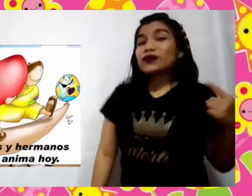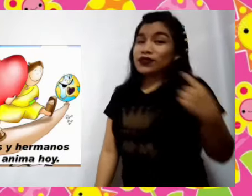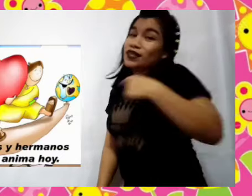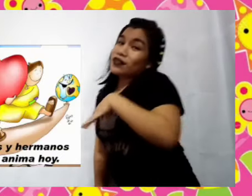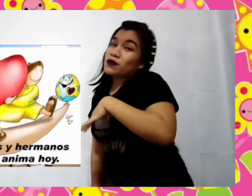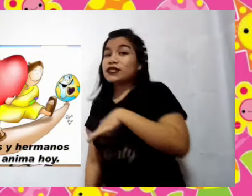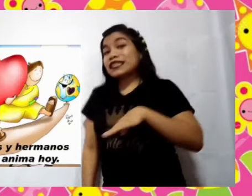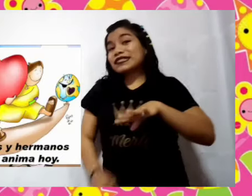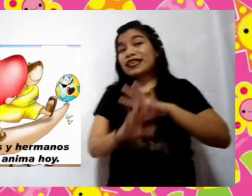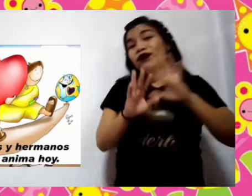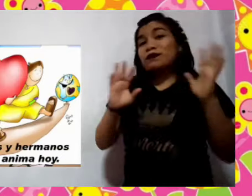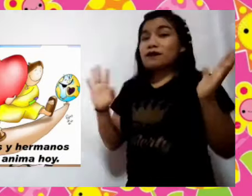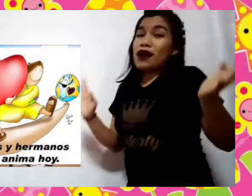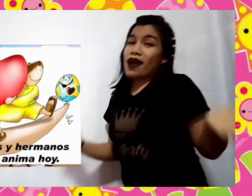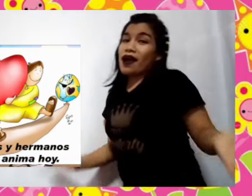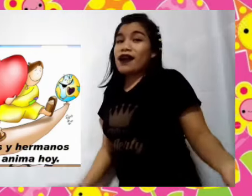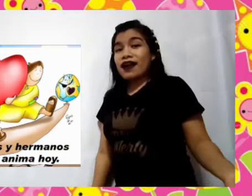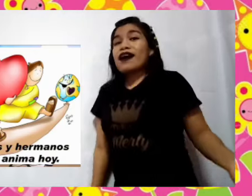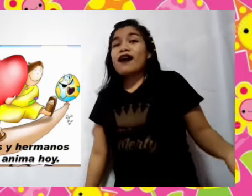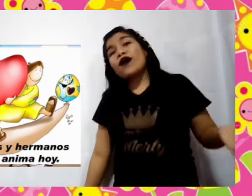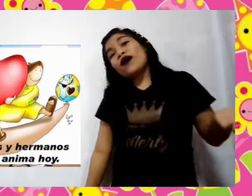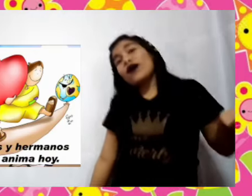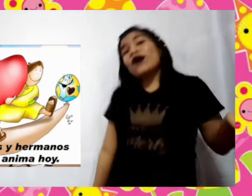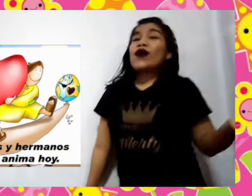hermanos, Jesús nos anima.